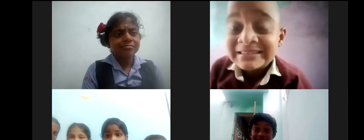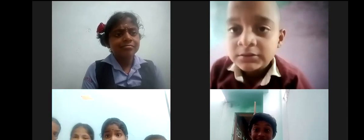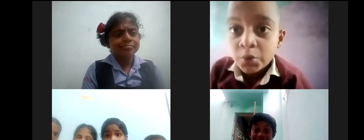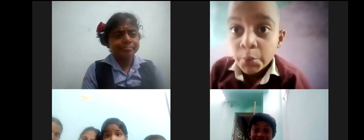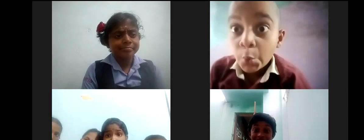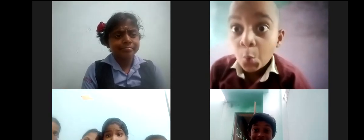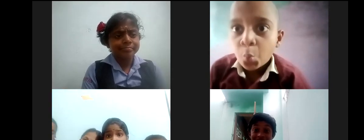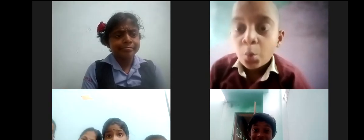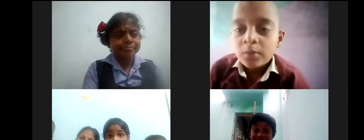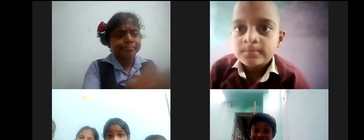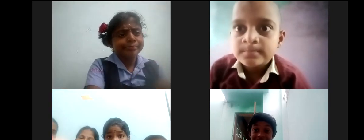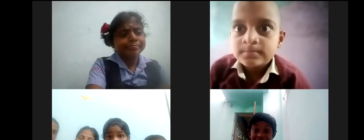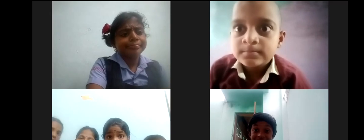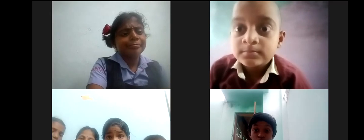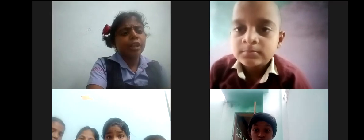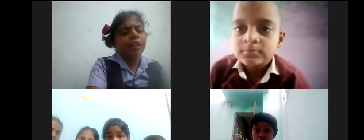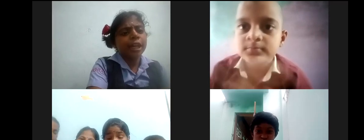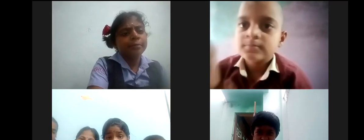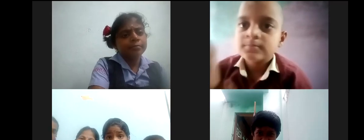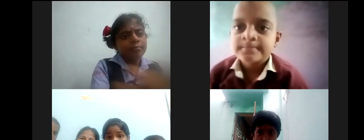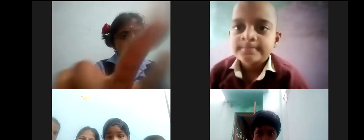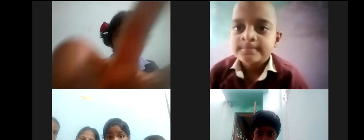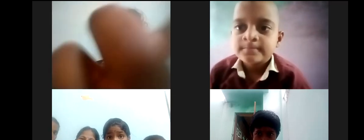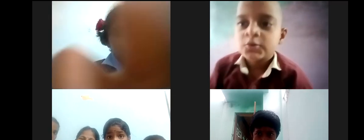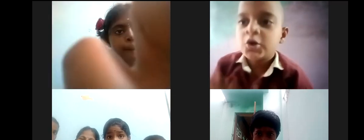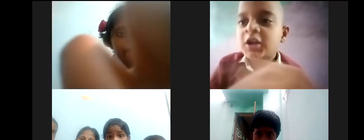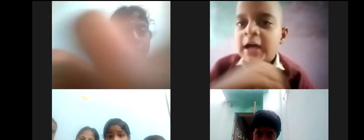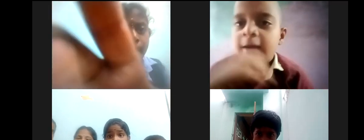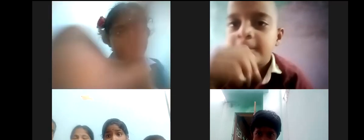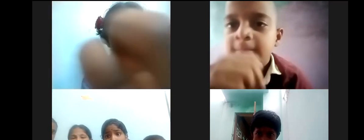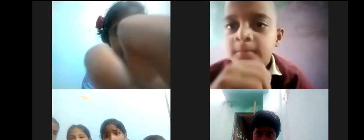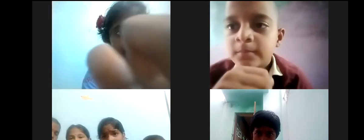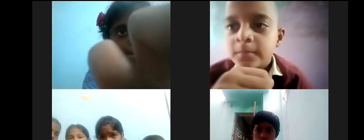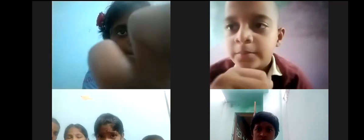ओ नाम ओ नाम सुपर